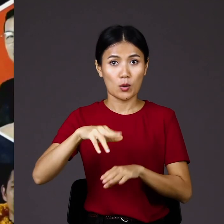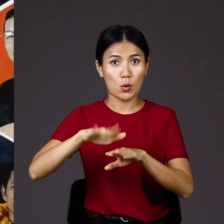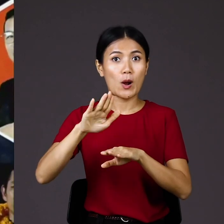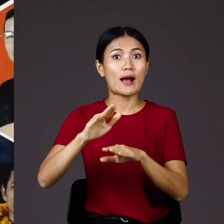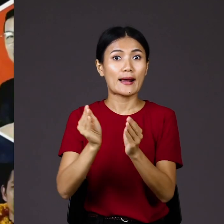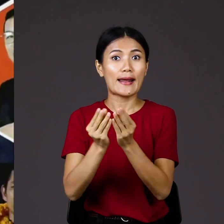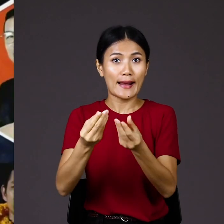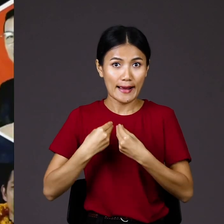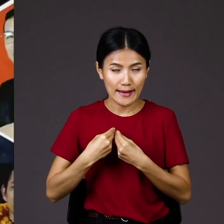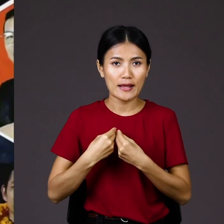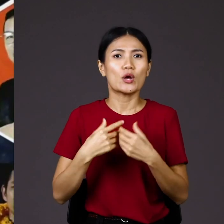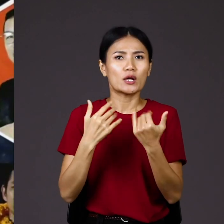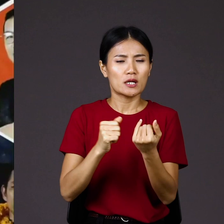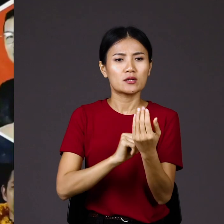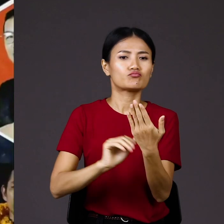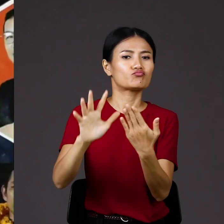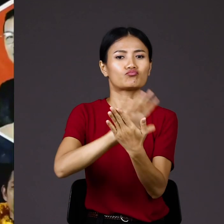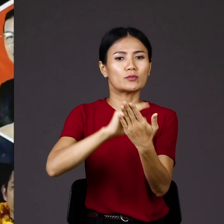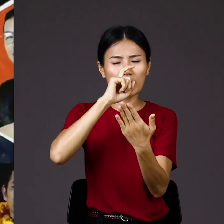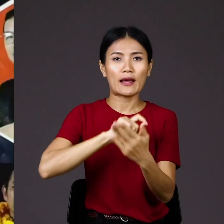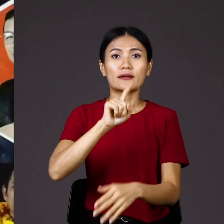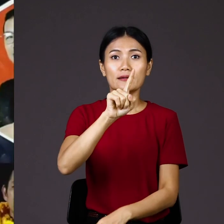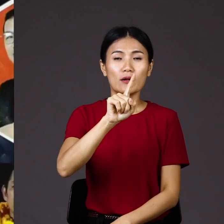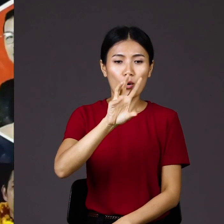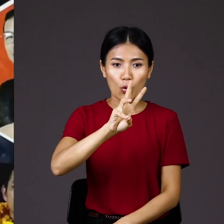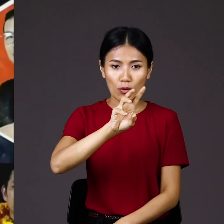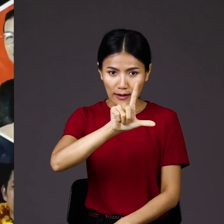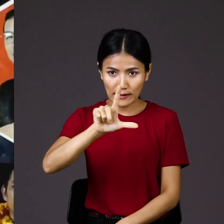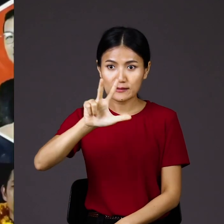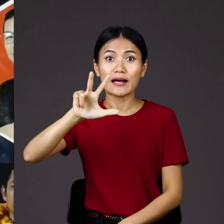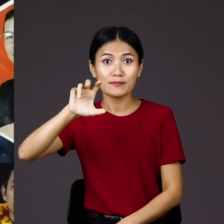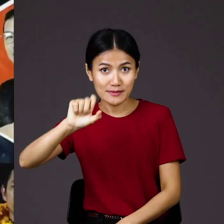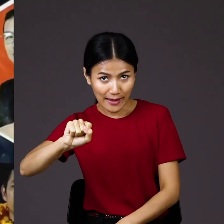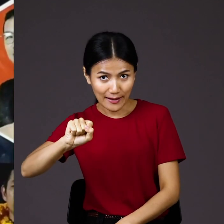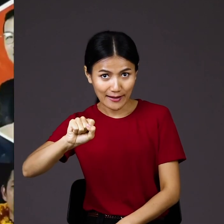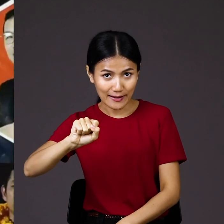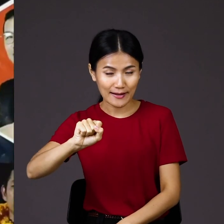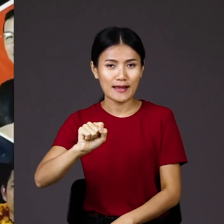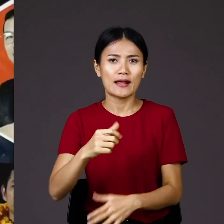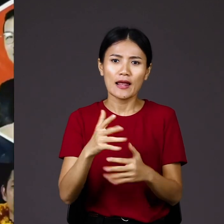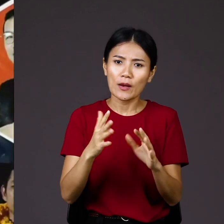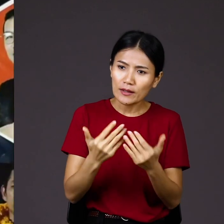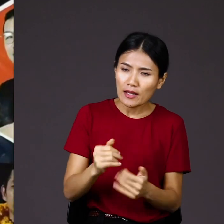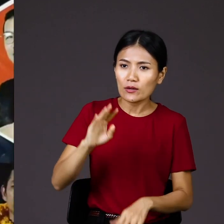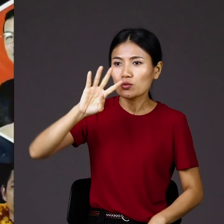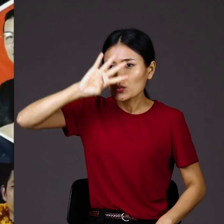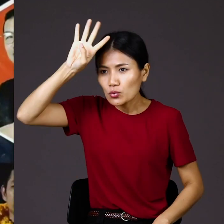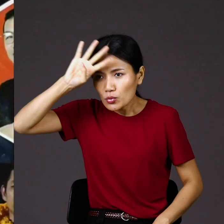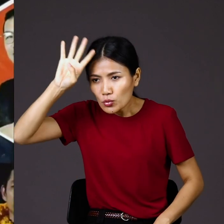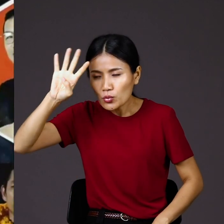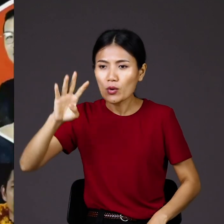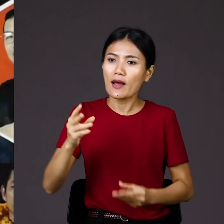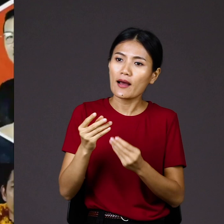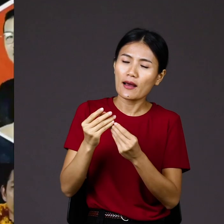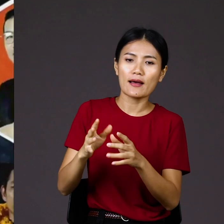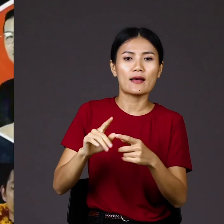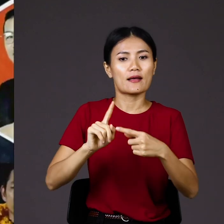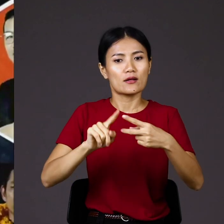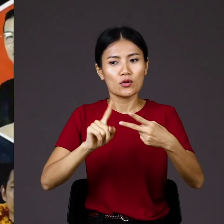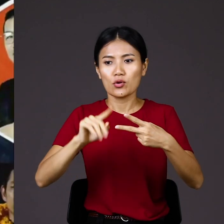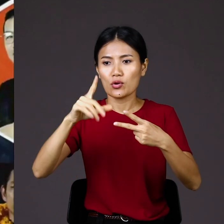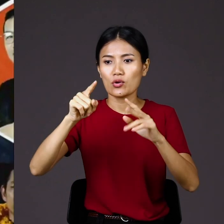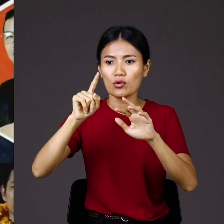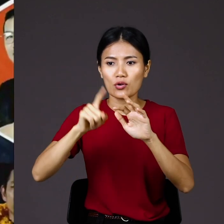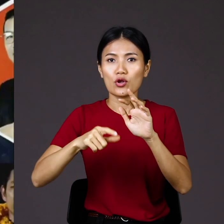ศ 6,300,000 เสียงส่งให้ธนาธรจึงรุ่งเรืองกิจส่งให้คุณช่อพันธิกาวานิช